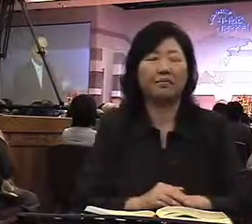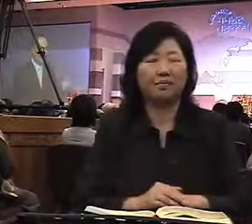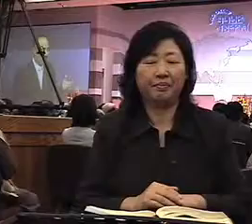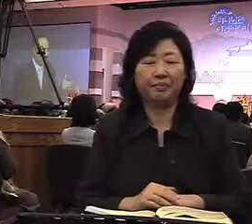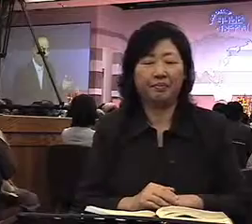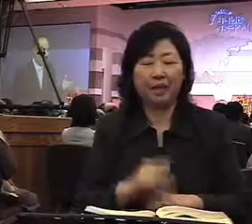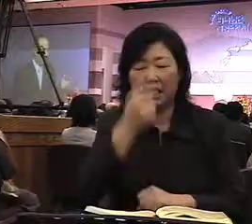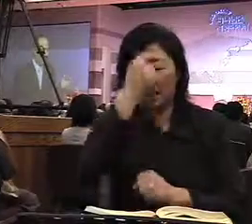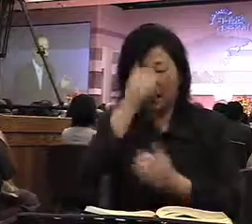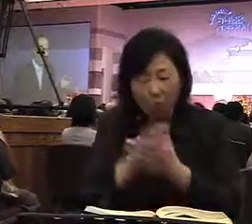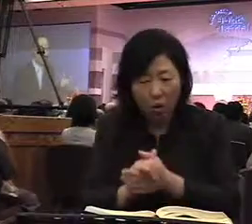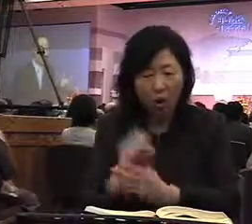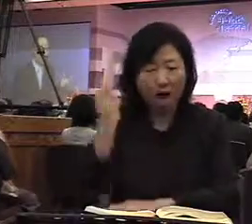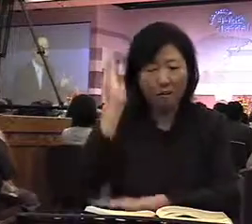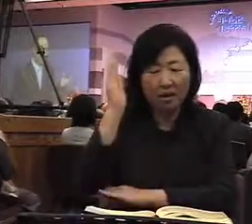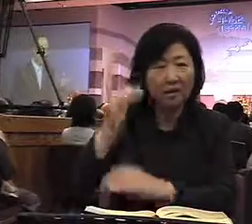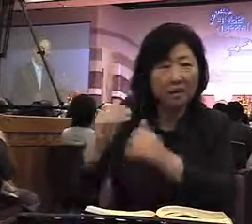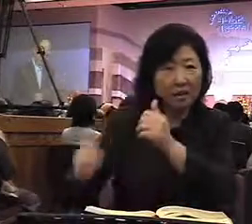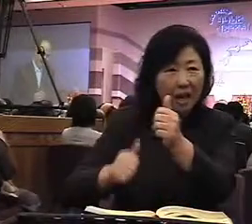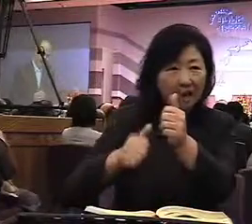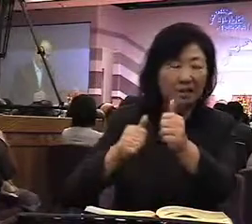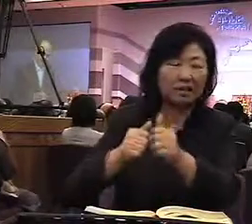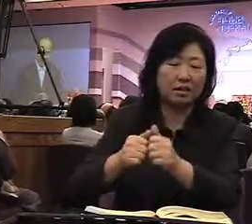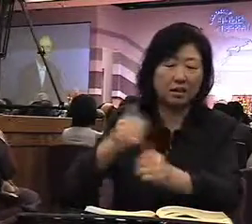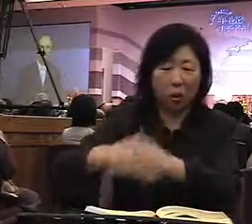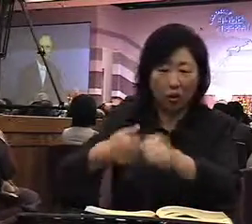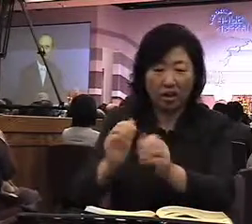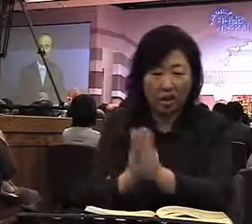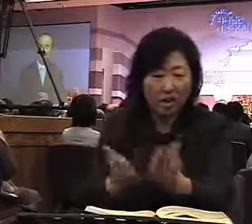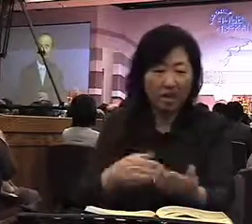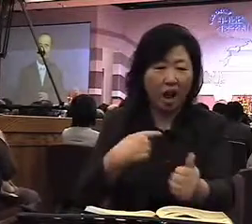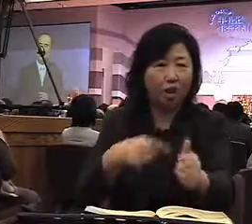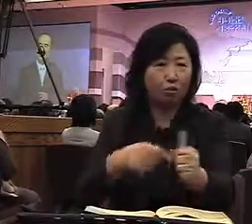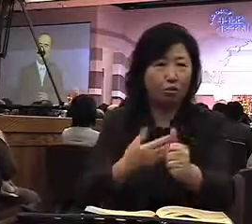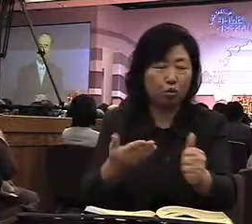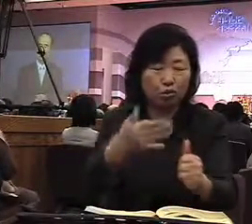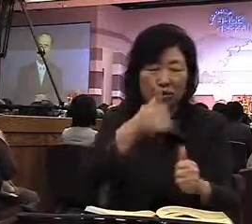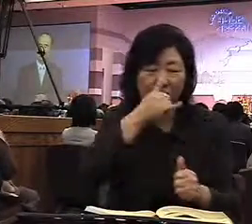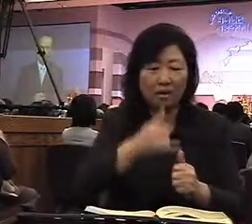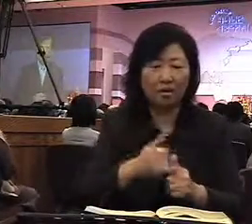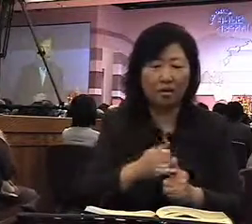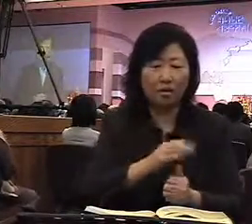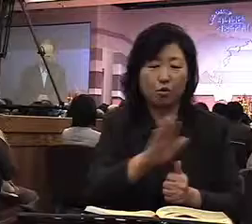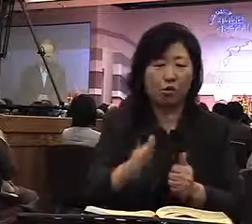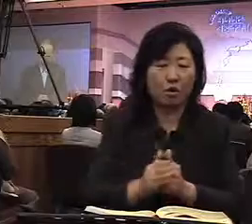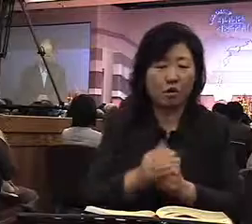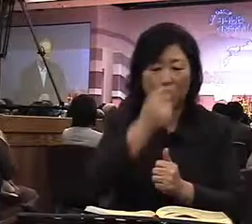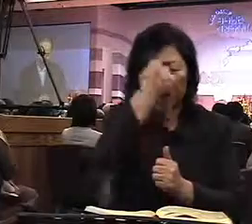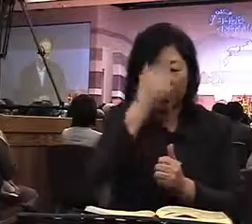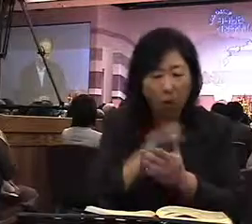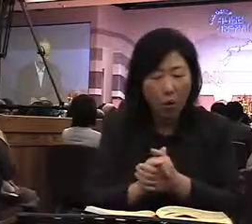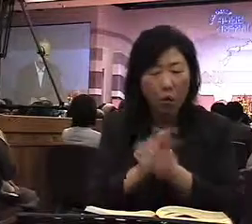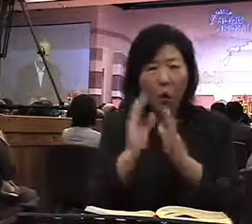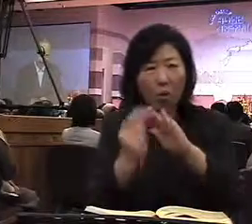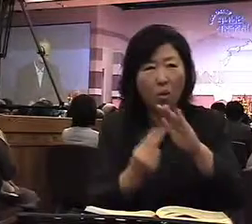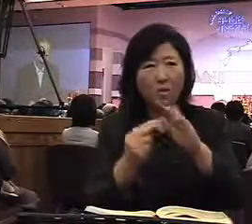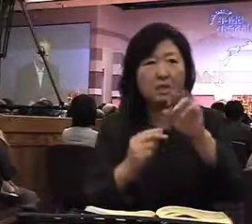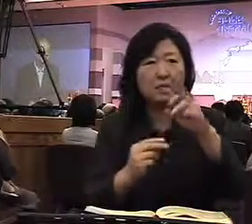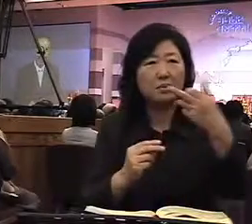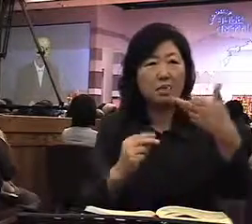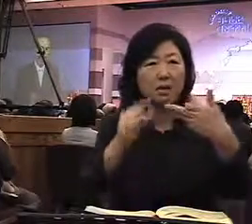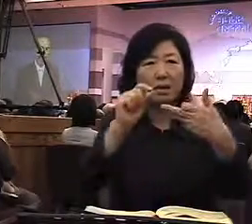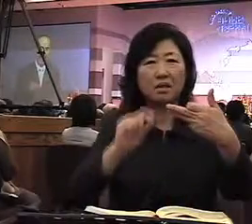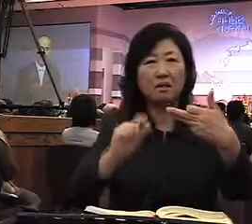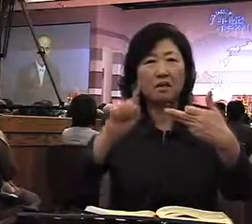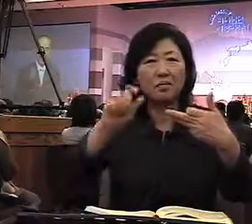이 기도는 또 말씀을 따라서 기도한다고 성경이 가르쳐줍니다. 여러분, 우리의 믿음을 가지고 기도하면 되겠어요? 요한복음 15장 7절에